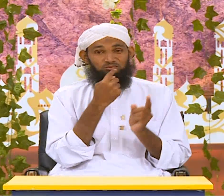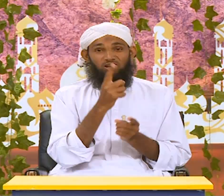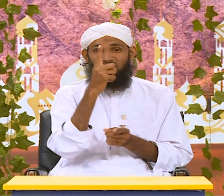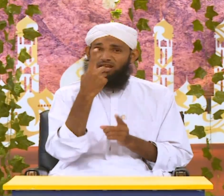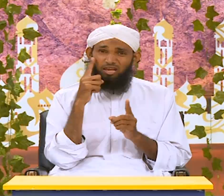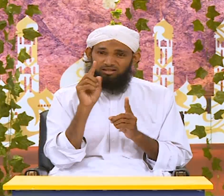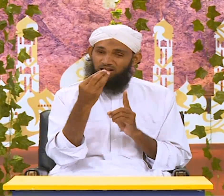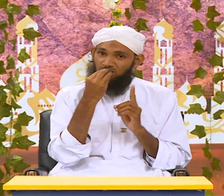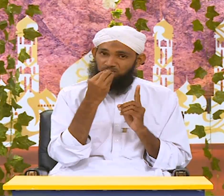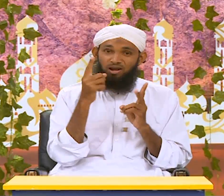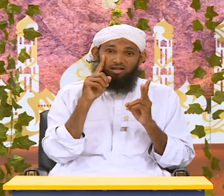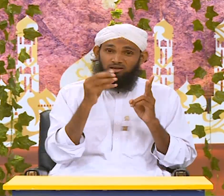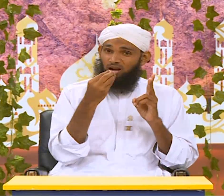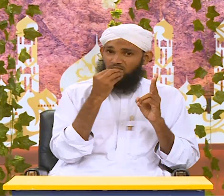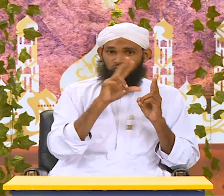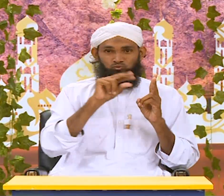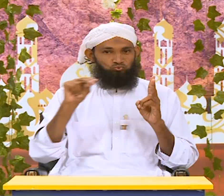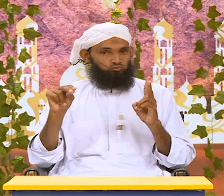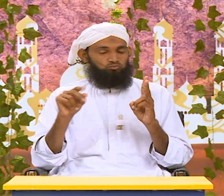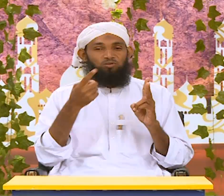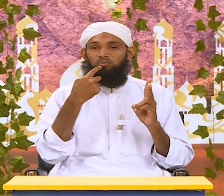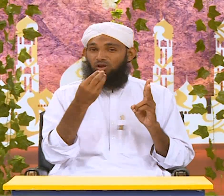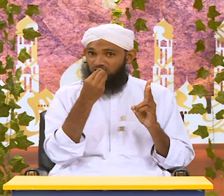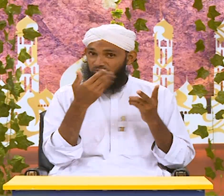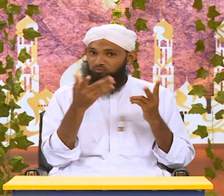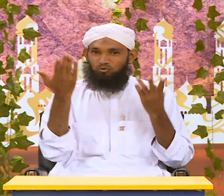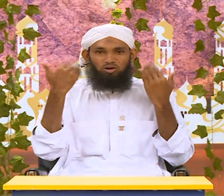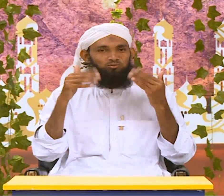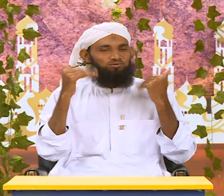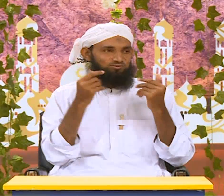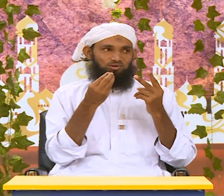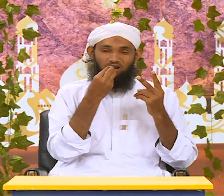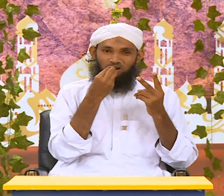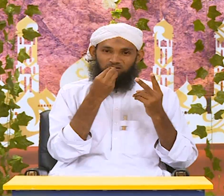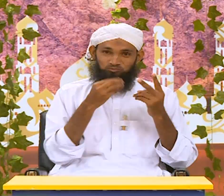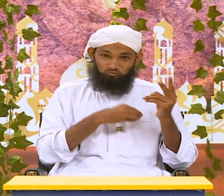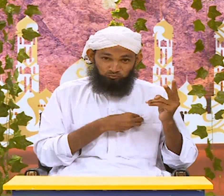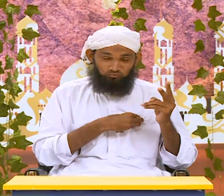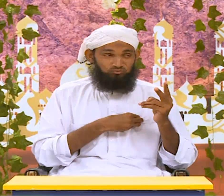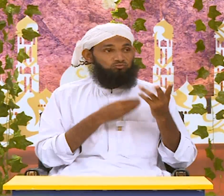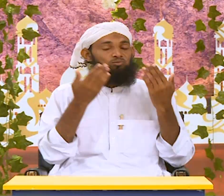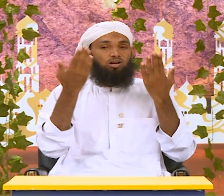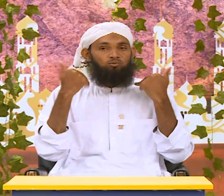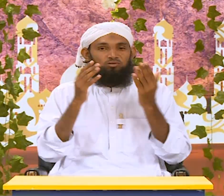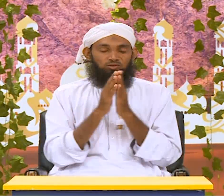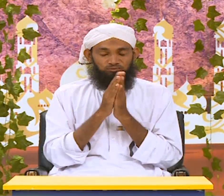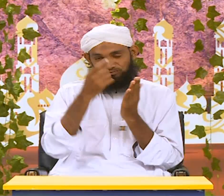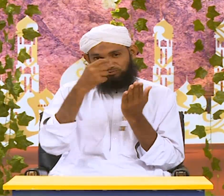ایک دن بھوکا رہوں، جب کھاؤں تو تیرا شکر کروں، جب بھوکا رہوں تو تیرے حضور گریہ وزاری کروں۔ ایک ہم ہیں، دنیا کی